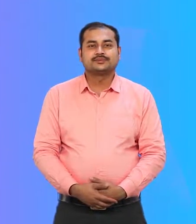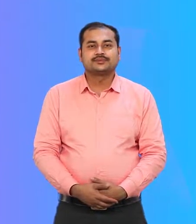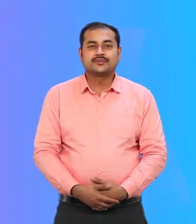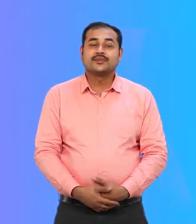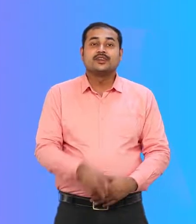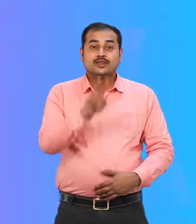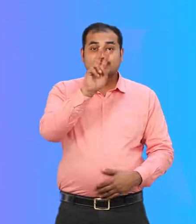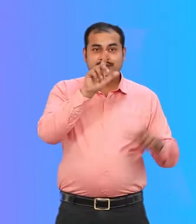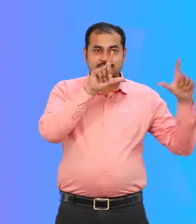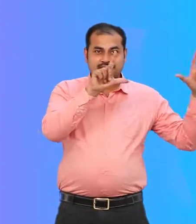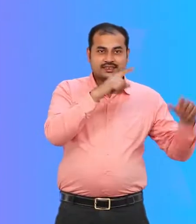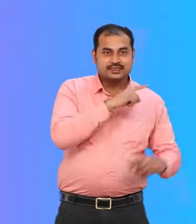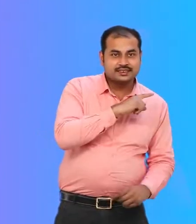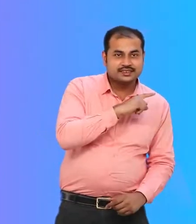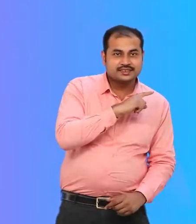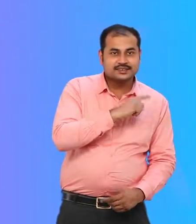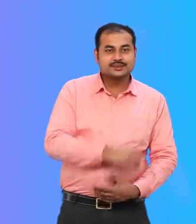कि दूसरे चित्र में